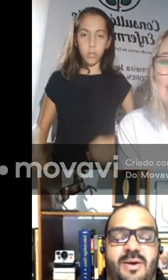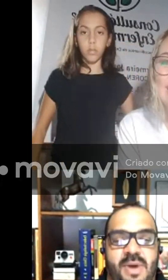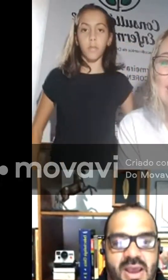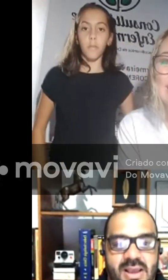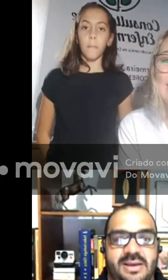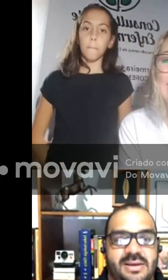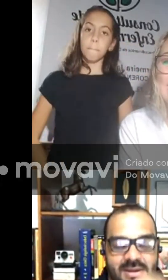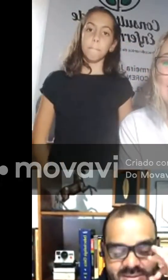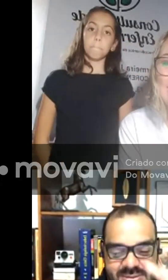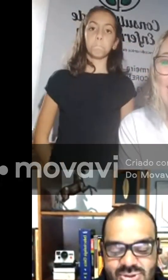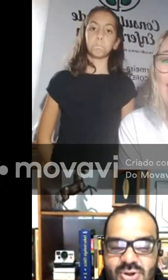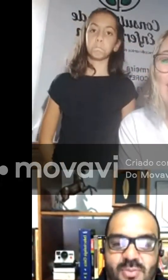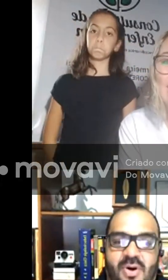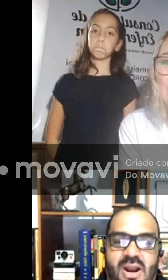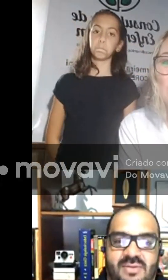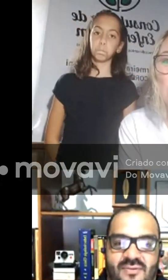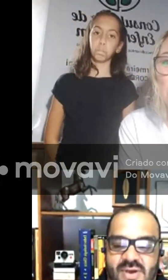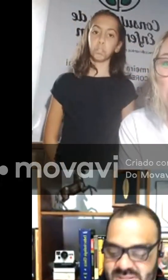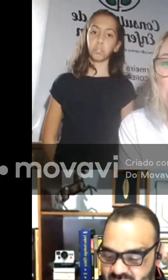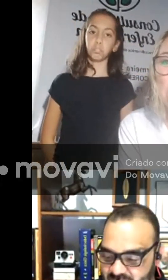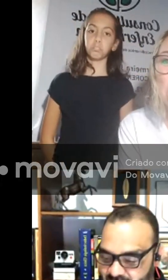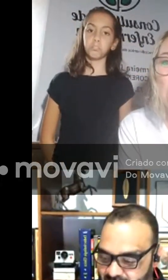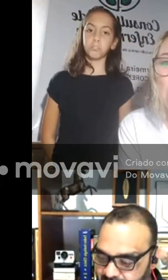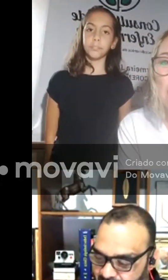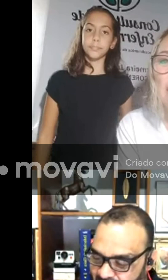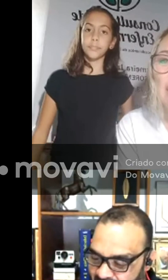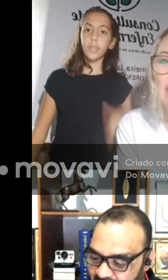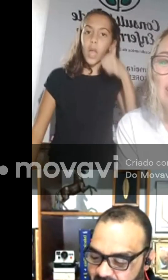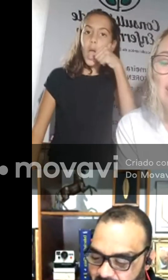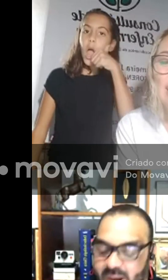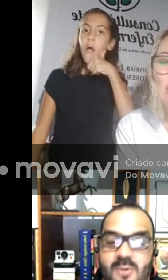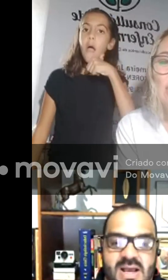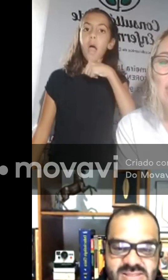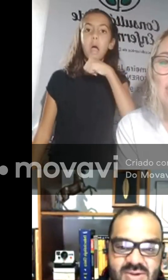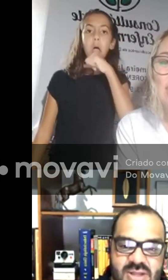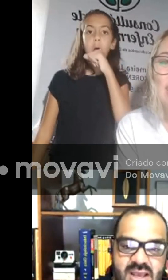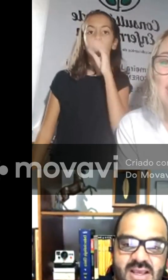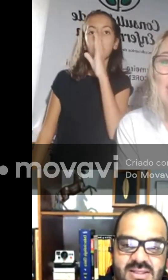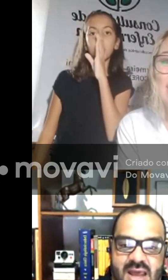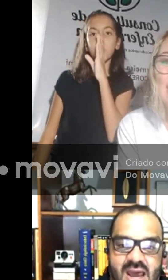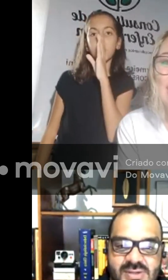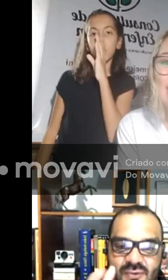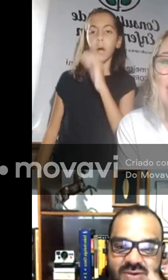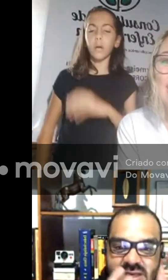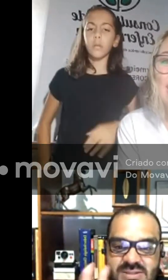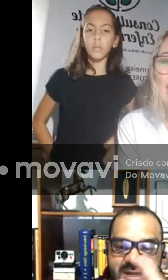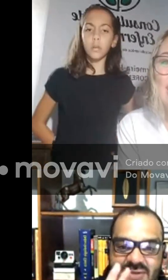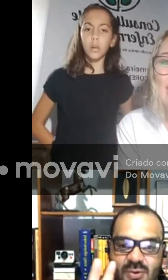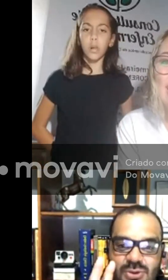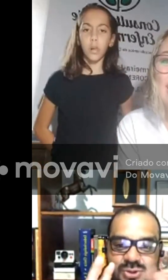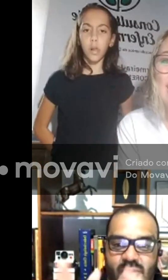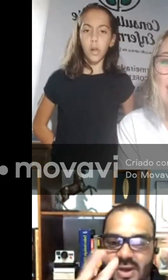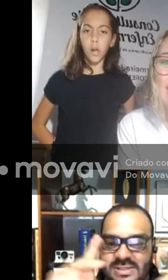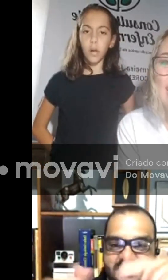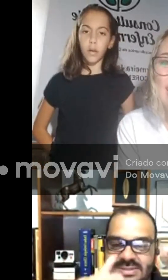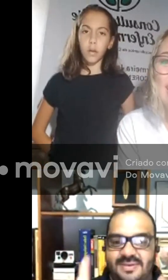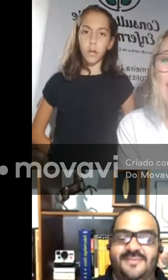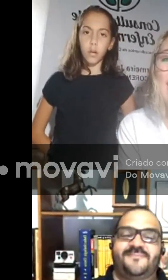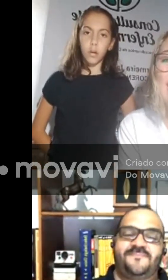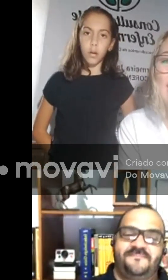aí também. É Show de bola, vai isso. fazer um. Paulo Eu Marcelo tá aí, Thales, vou fazer a live com os